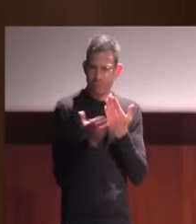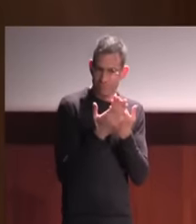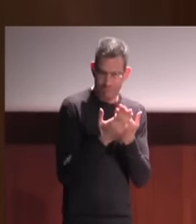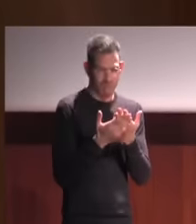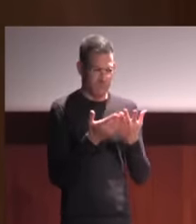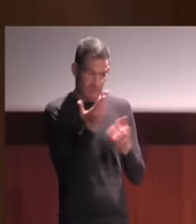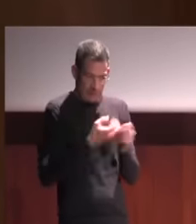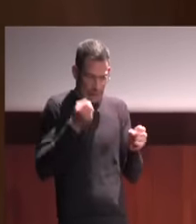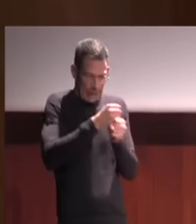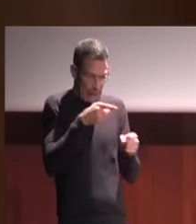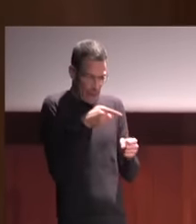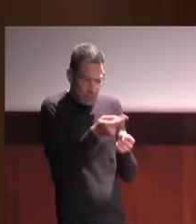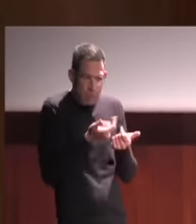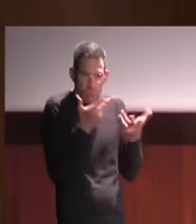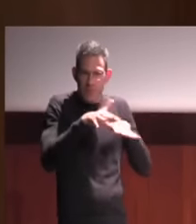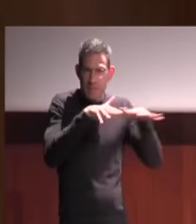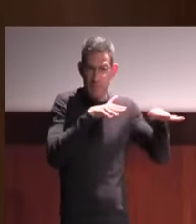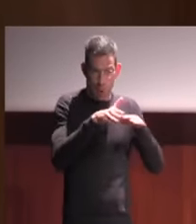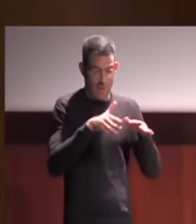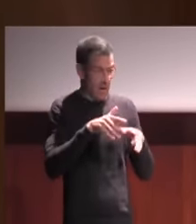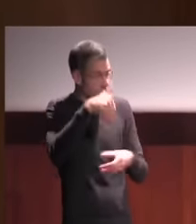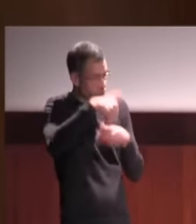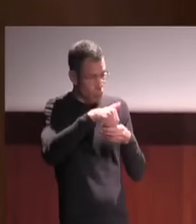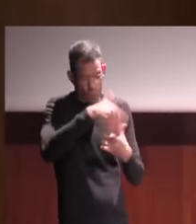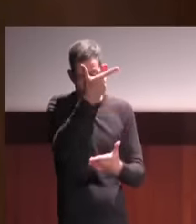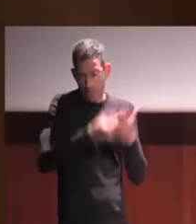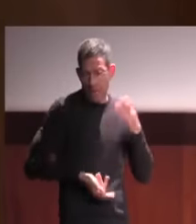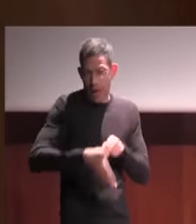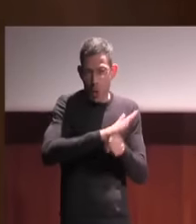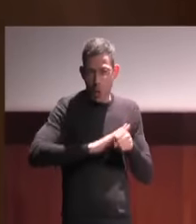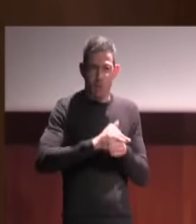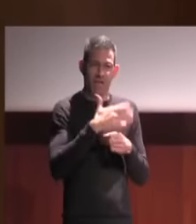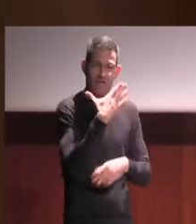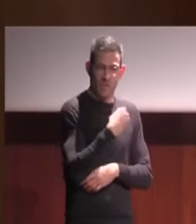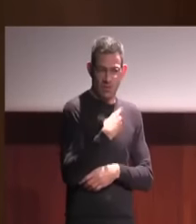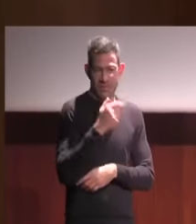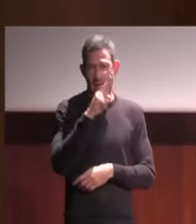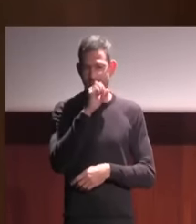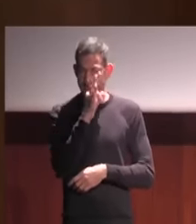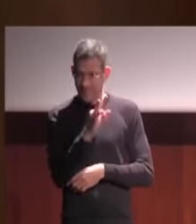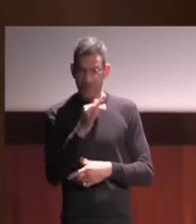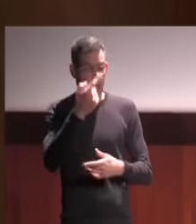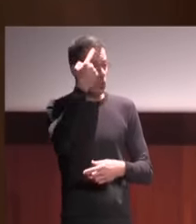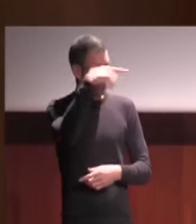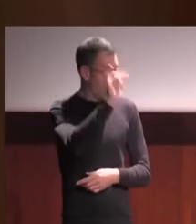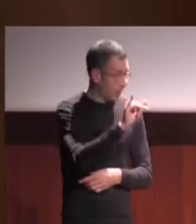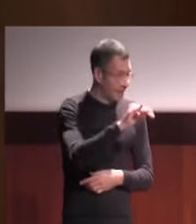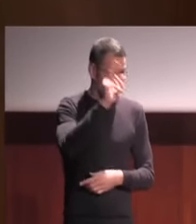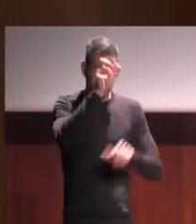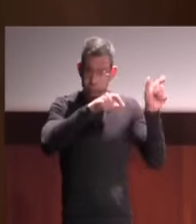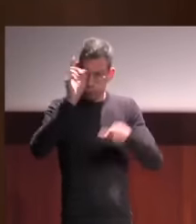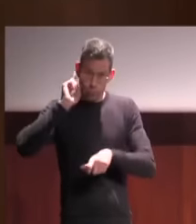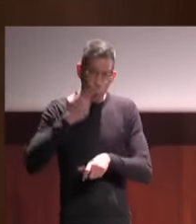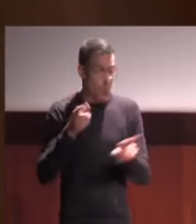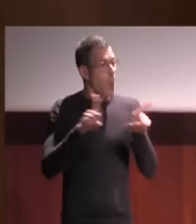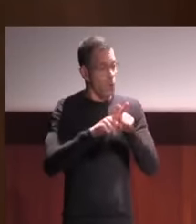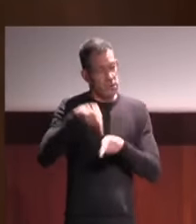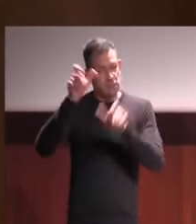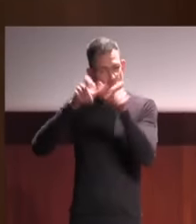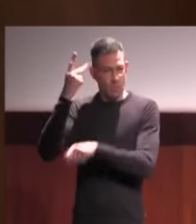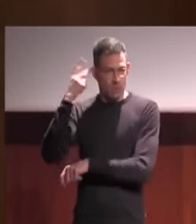mais surtout totalement bilingue français LSF, et s'adressant à la fois aux sourds et aux entendants.